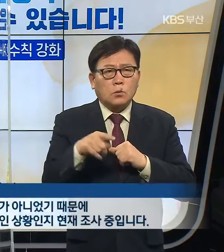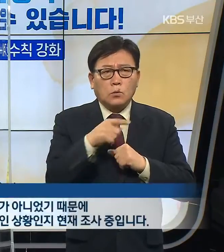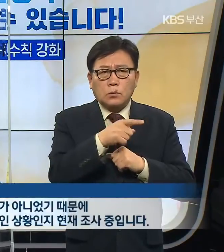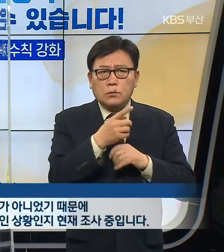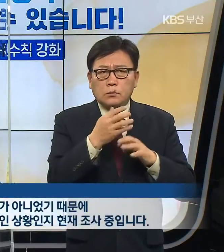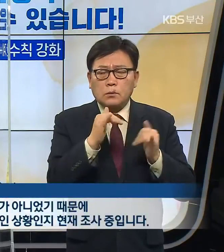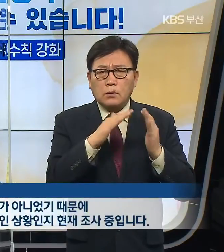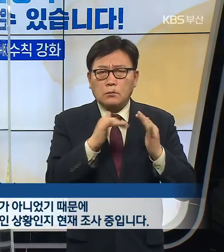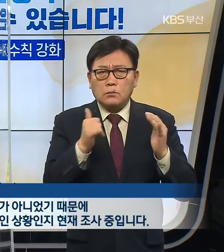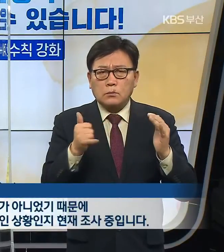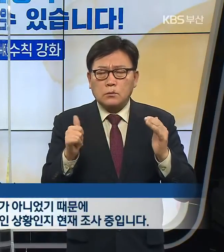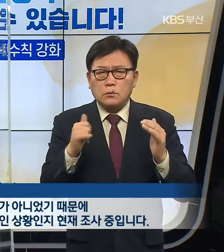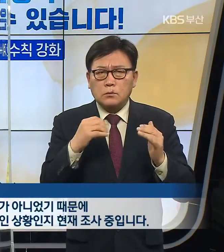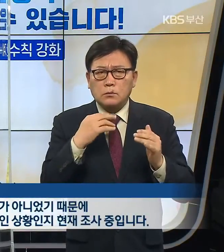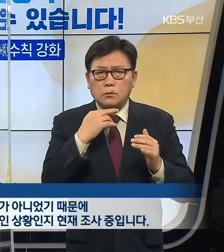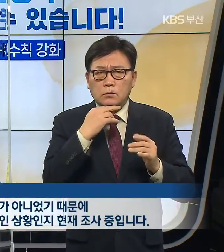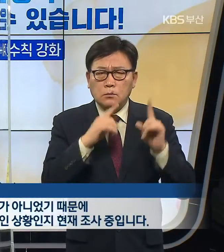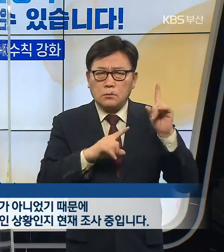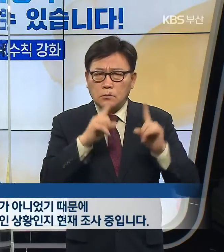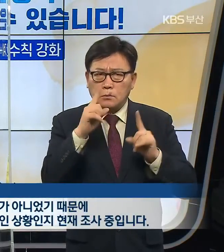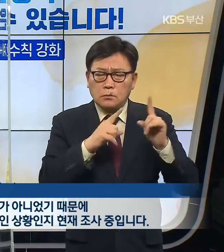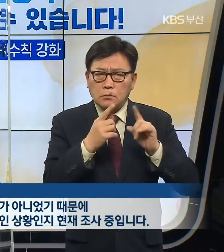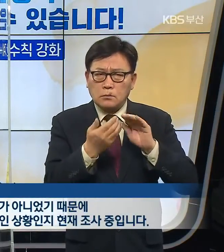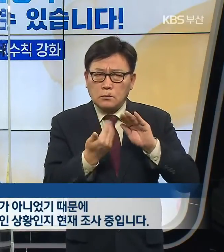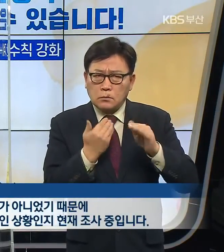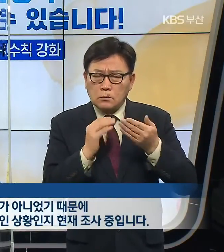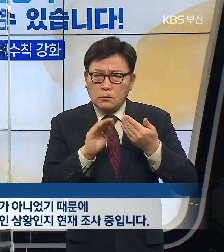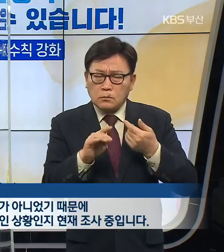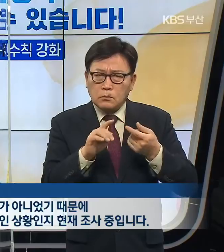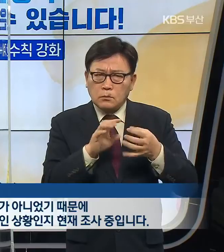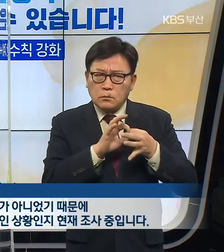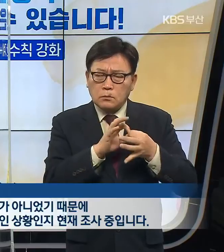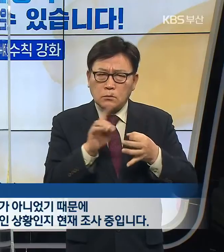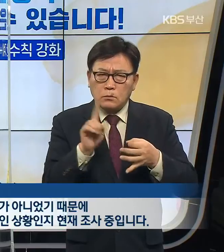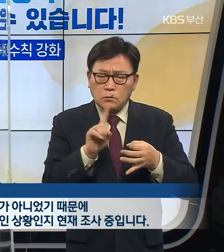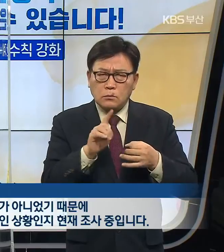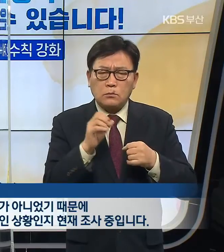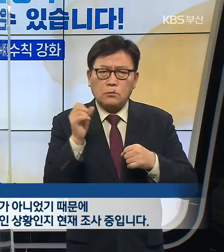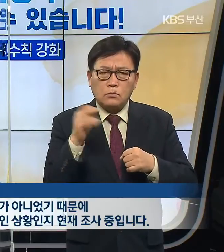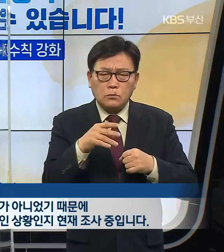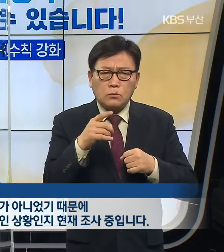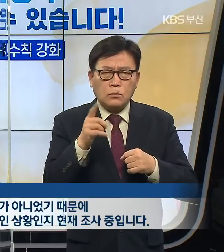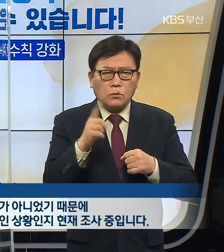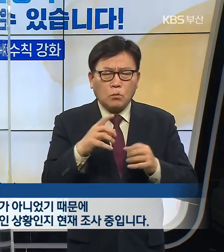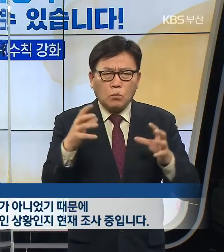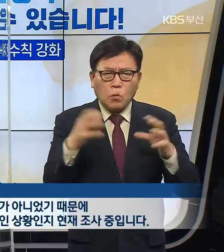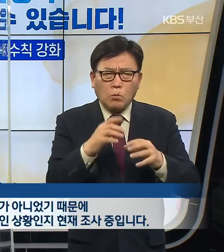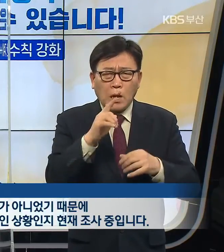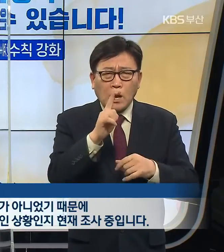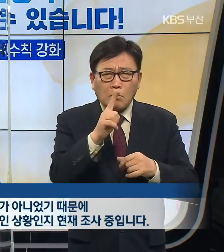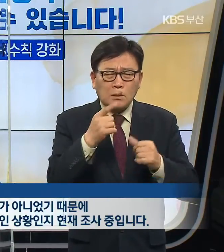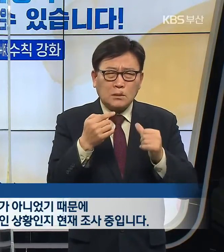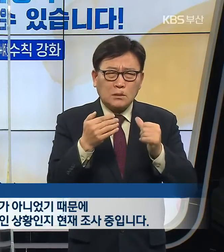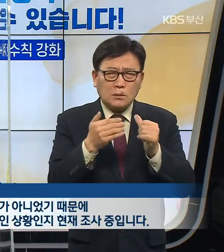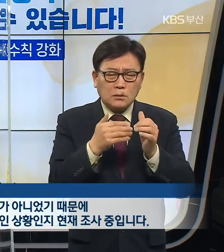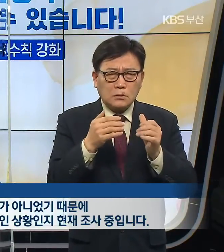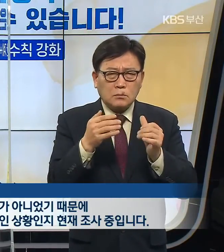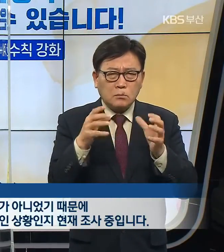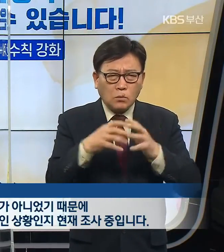이분들의 증상 선후 관계와 그리고 모임도 이제 하루가 아니었기 때문에 이분들이